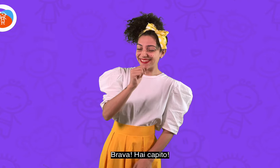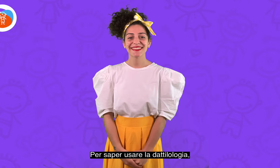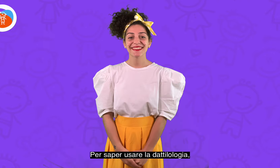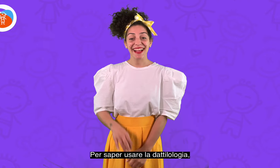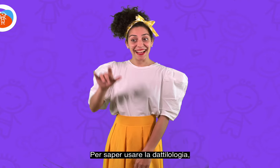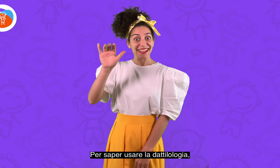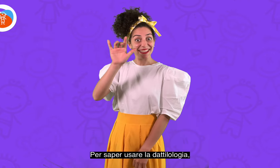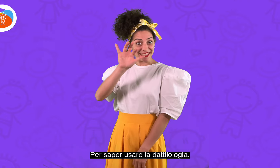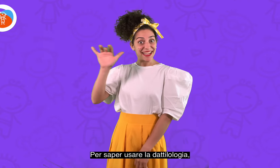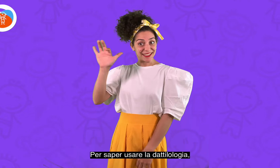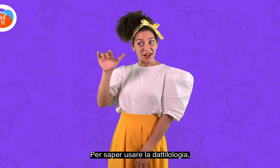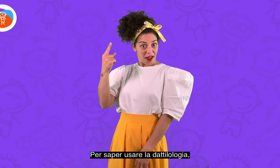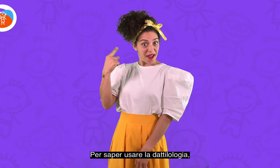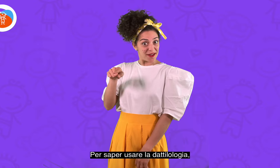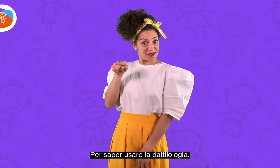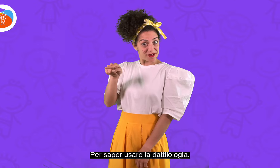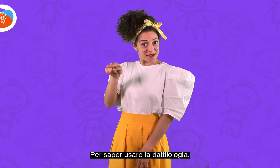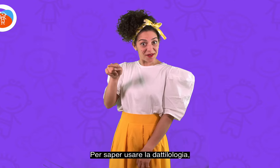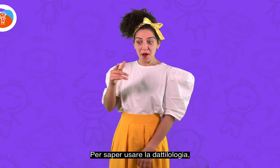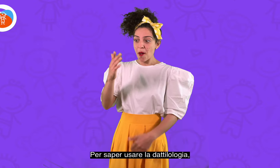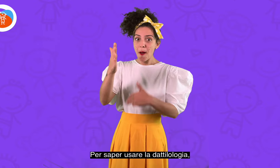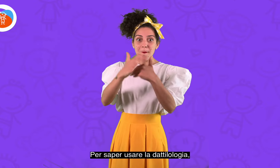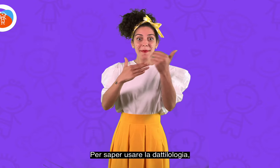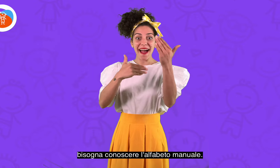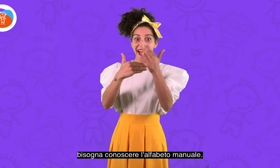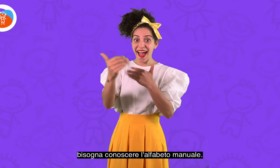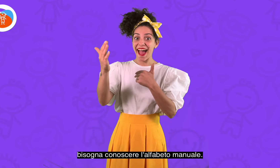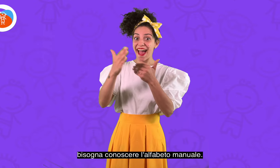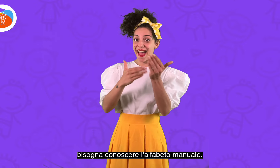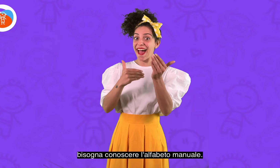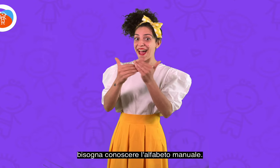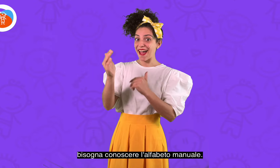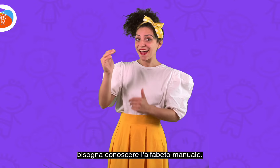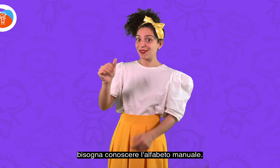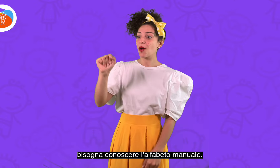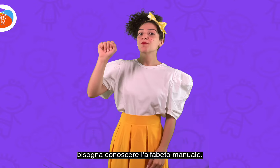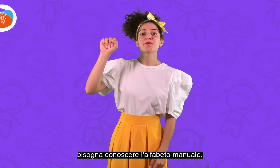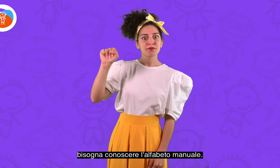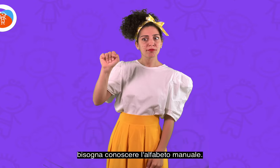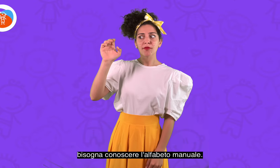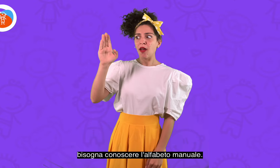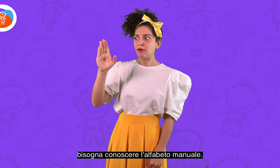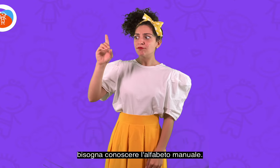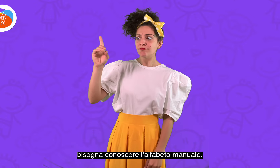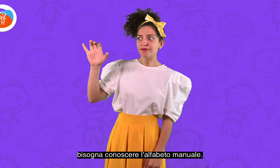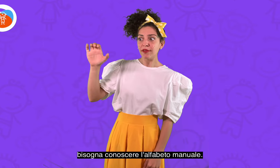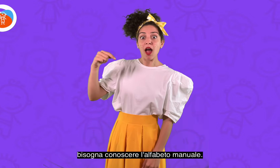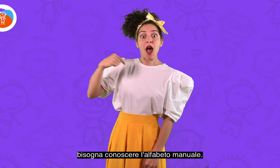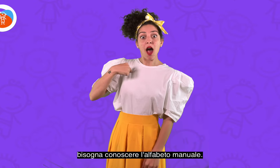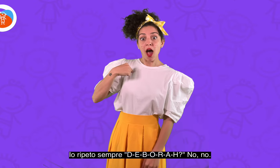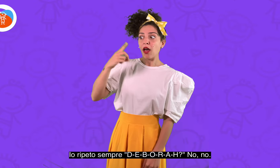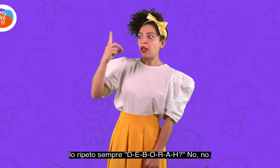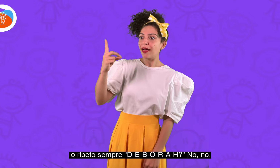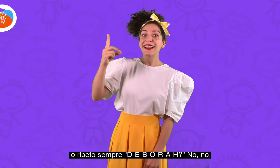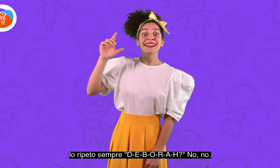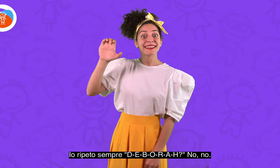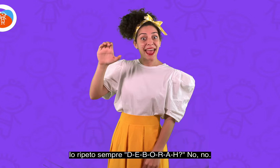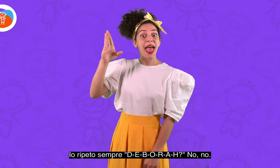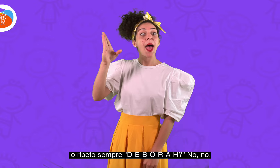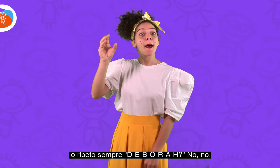Per sapere usare la datilologia Bisogna conoscere l'alfabeto manuale Io ripeto sempre D